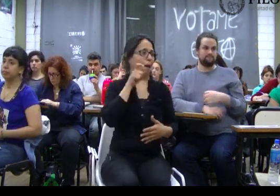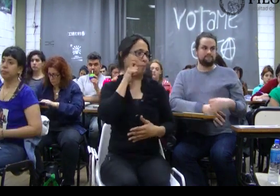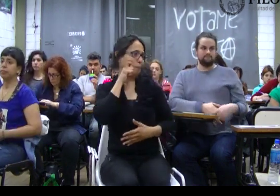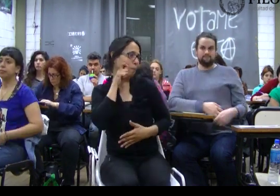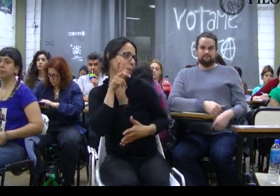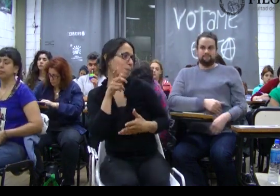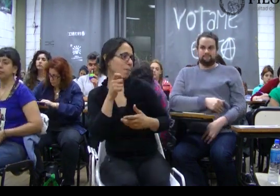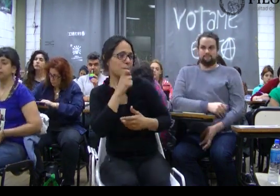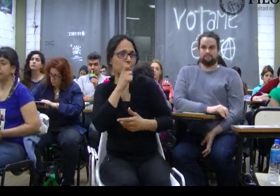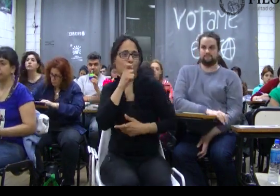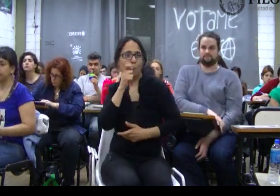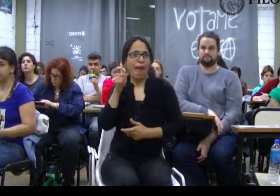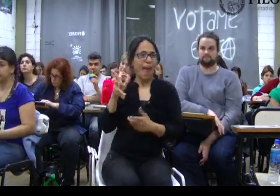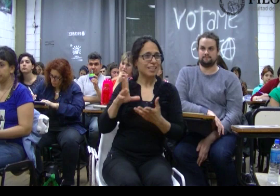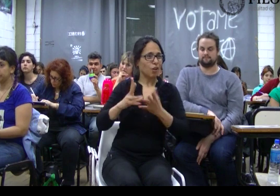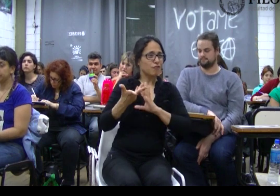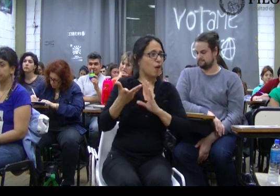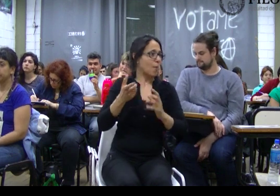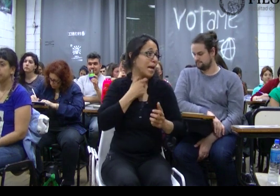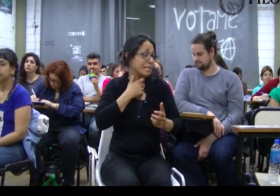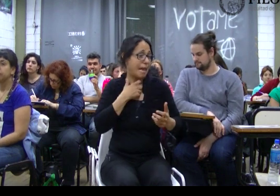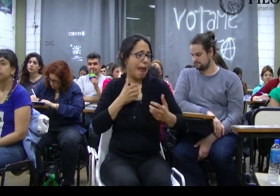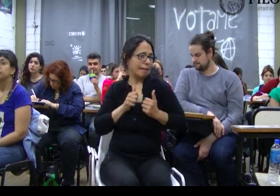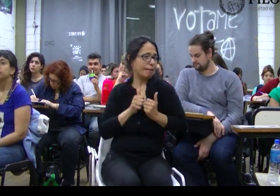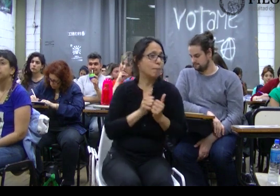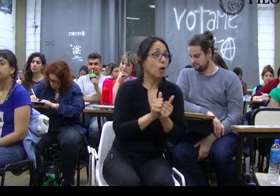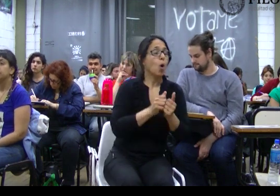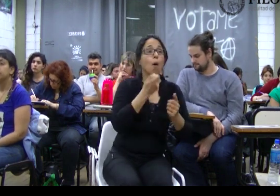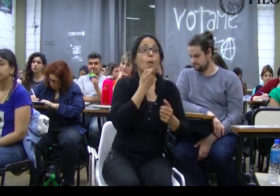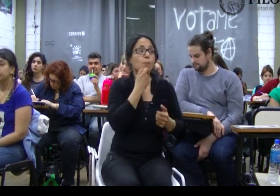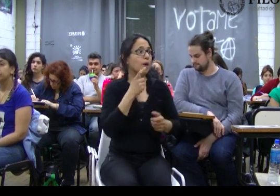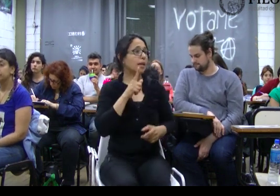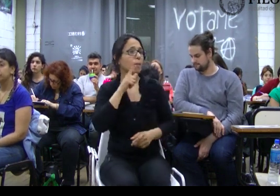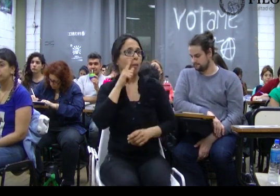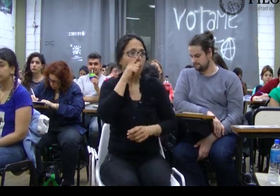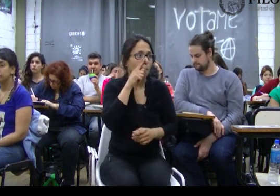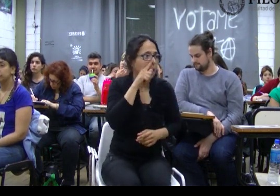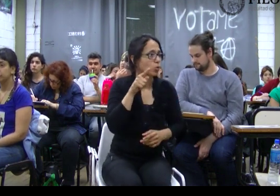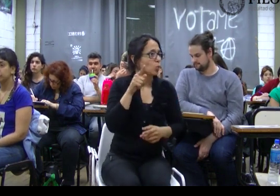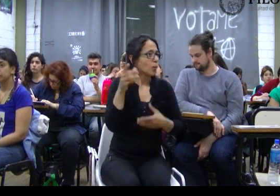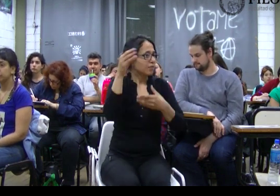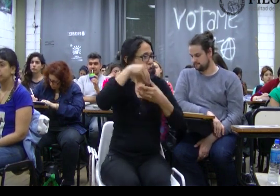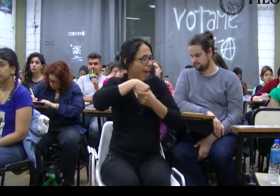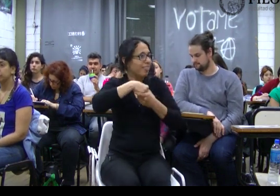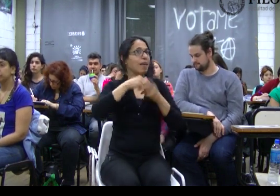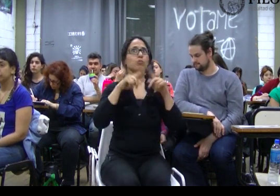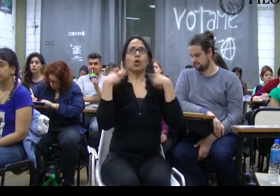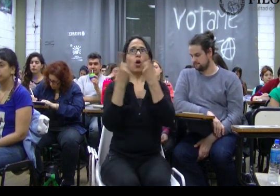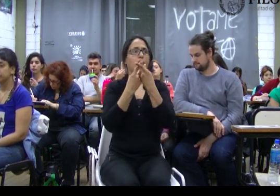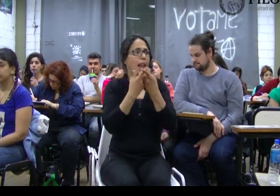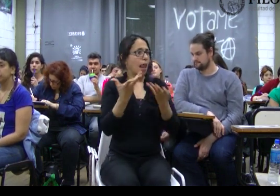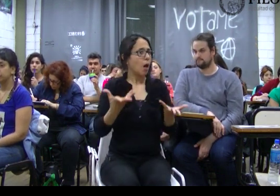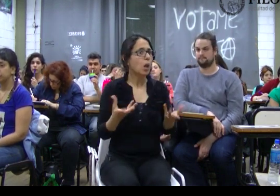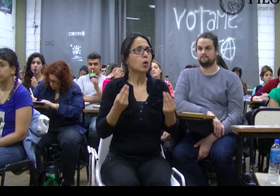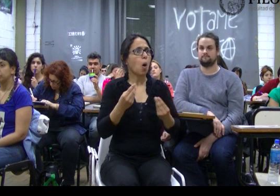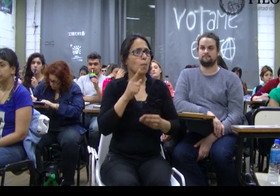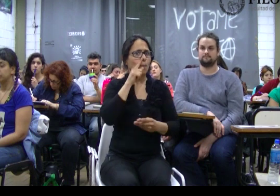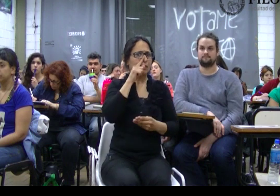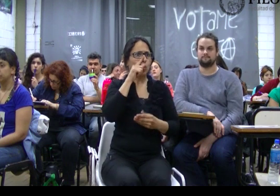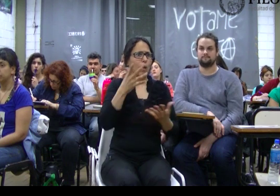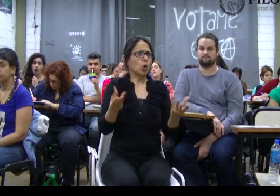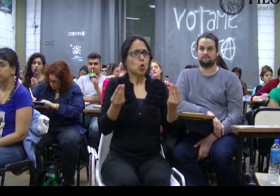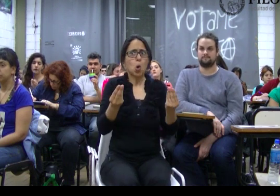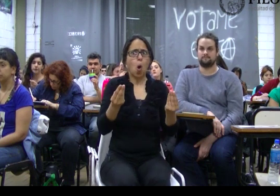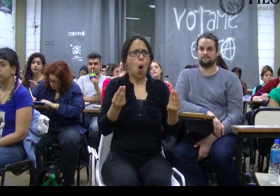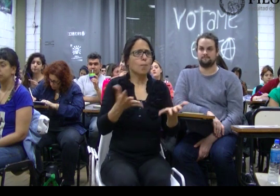se quieren arrinconar o incluso se masturban en el aula? Esta también es otra escena tenida.